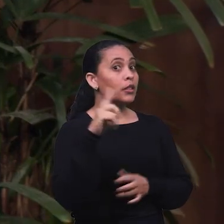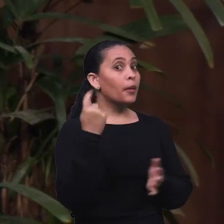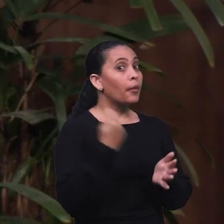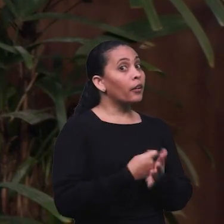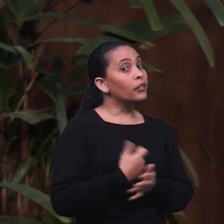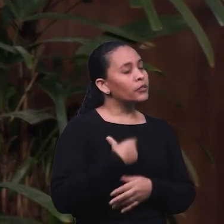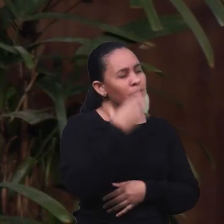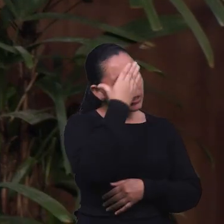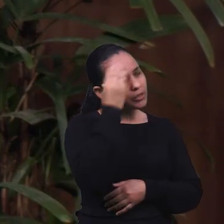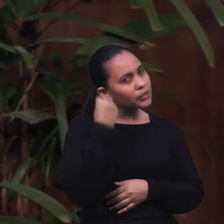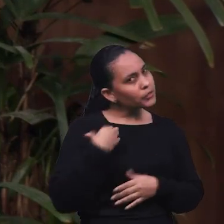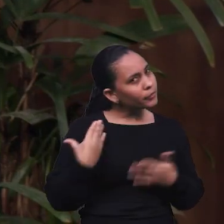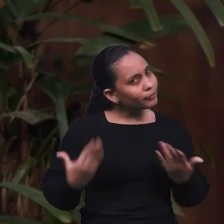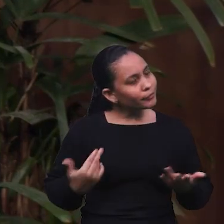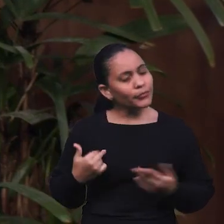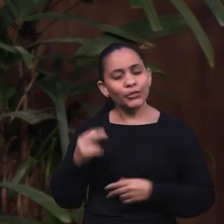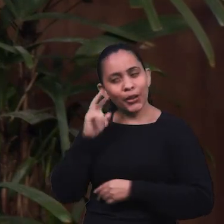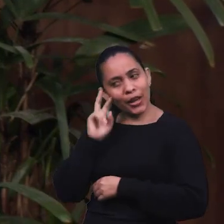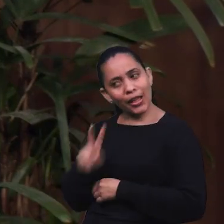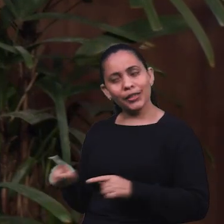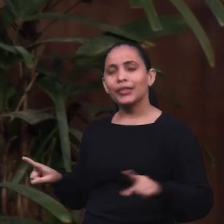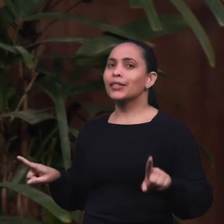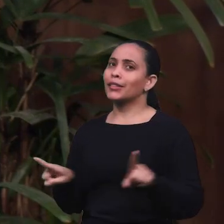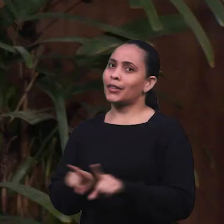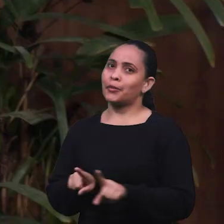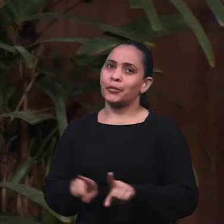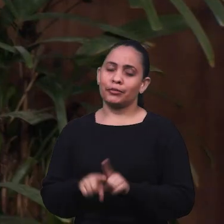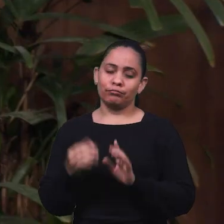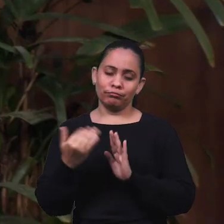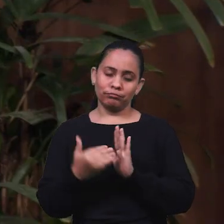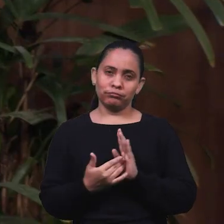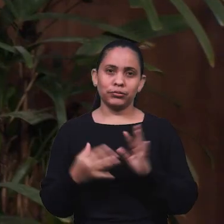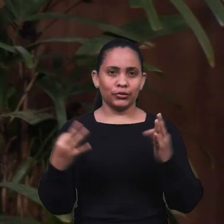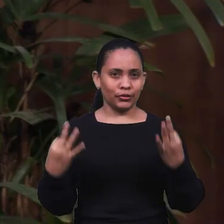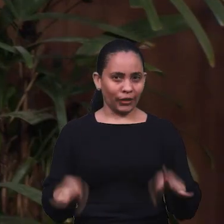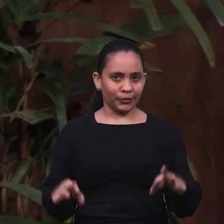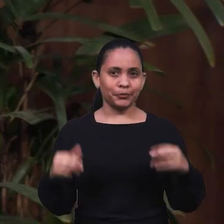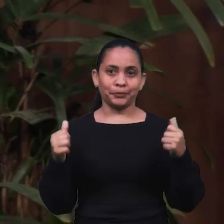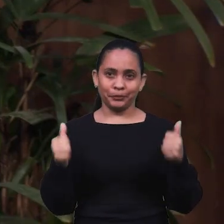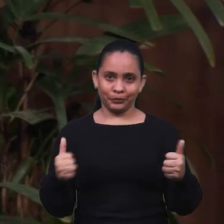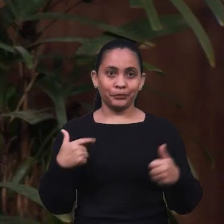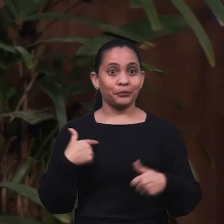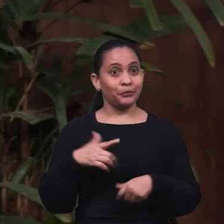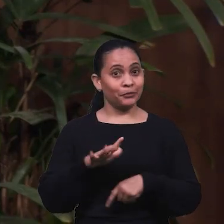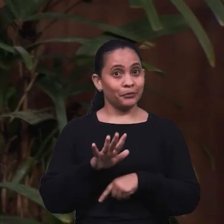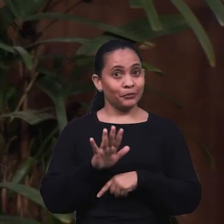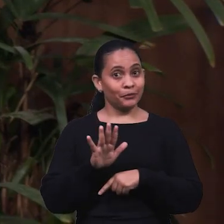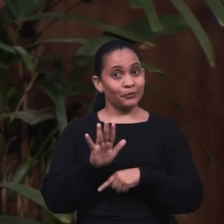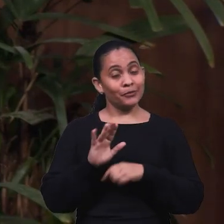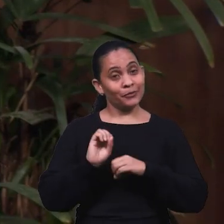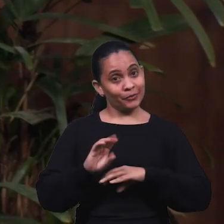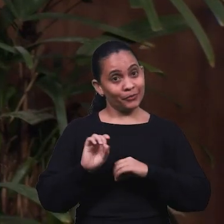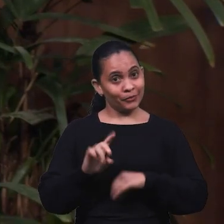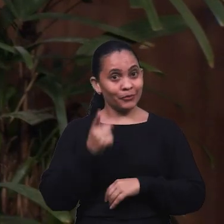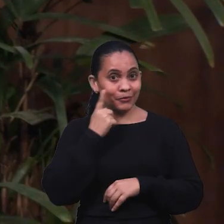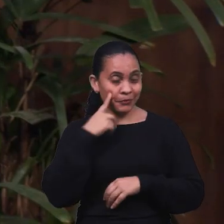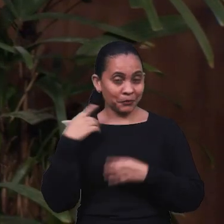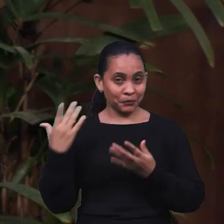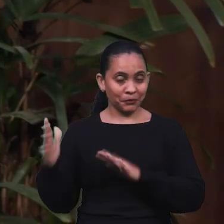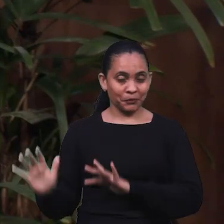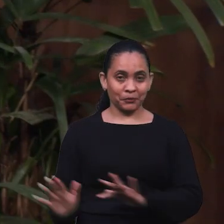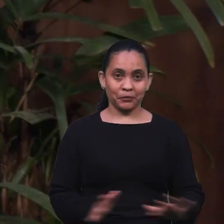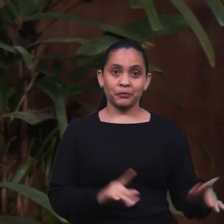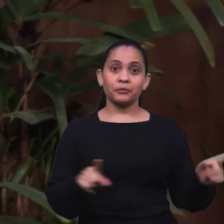esqueceu algum. Aí você pode olhar lá também se está tudo em dia. Então nós vamos te ensinar a olhar esse extrato, como